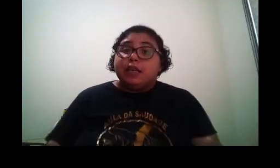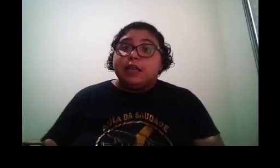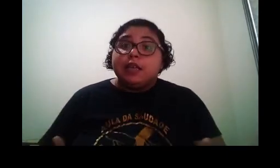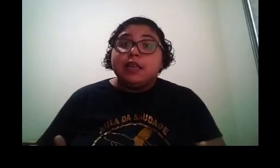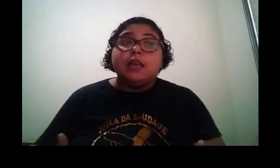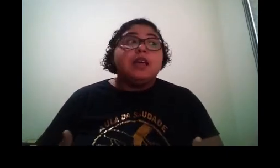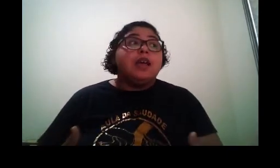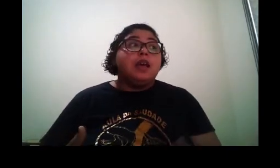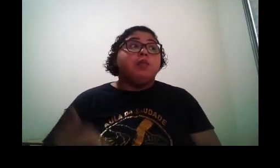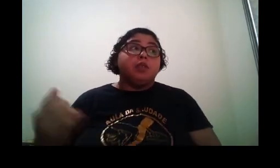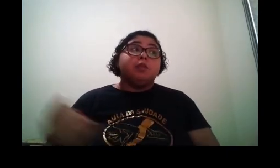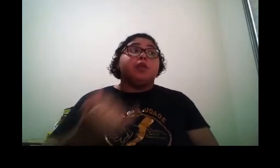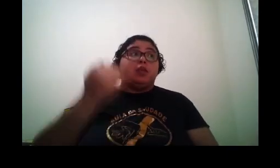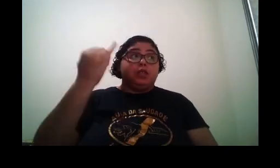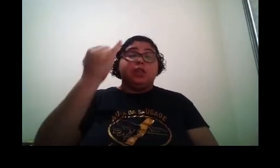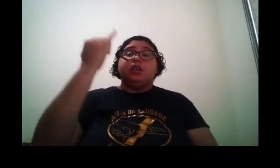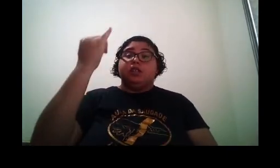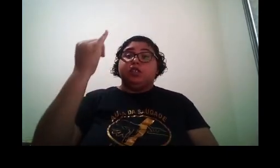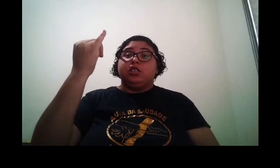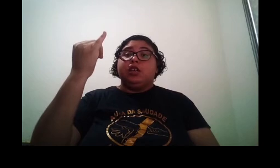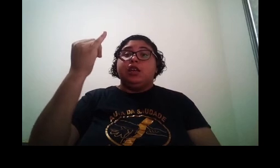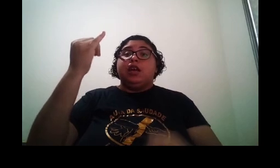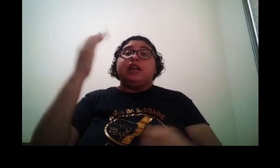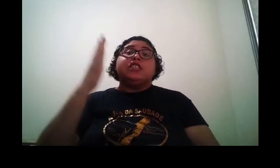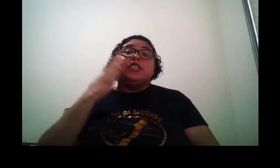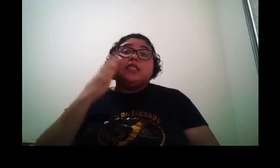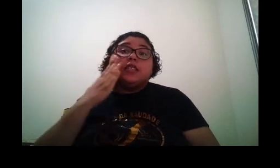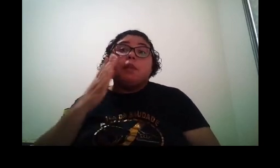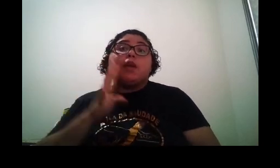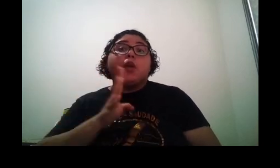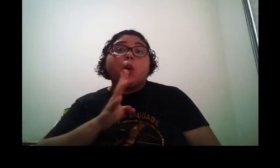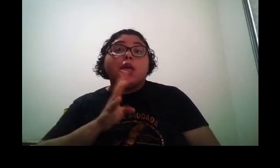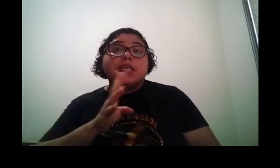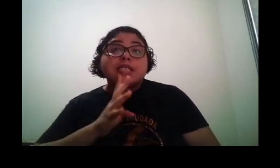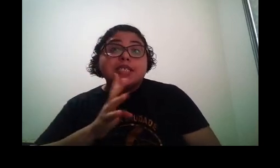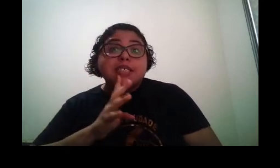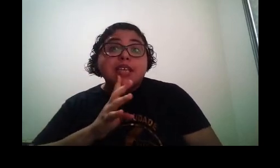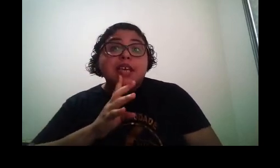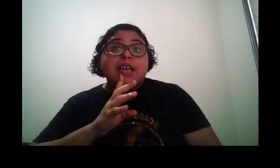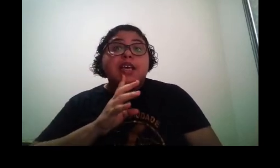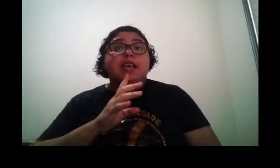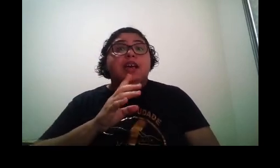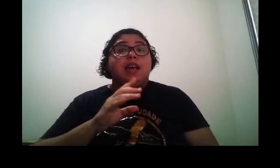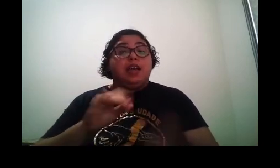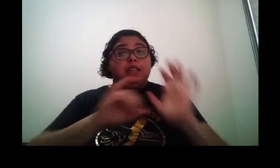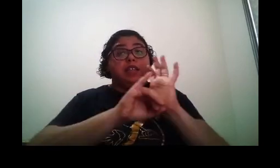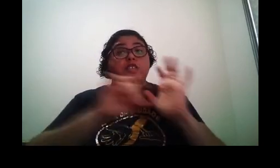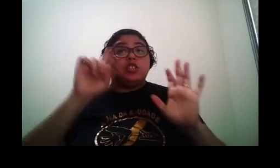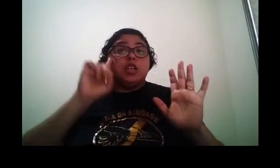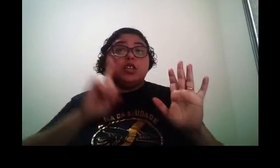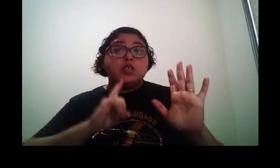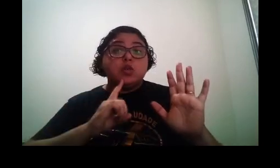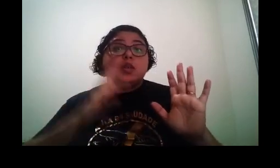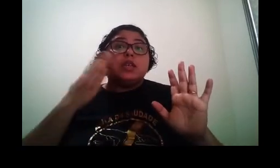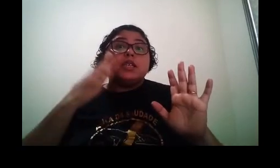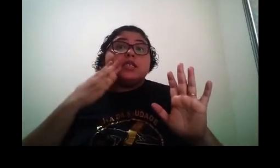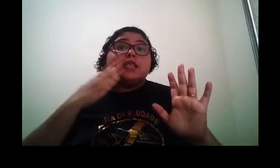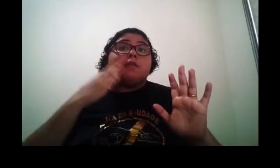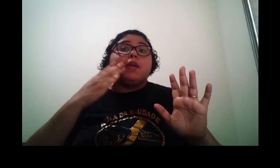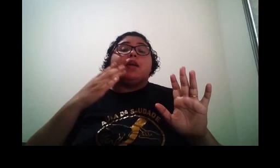importante a gente ter esse conhecimento, conhecer, né, a questão da identidade surda, saber com respeito a isso, né? E o